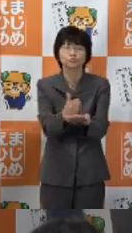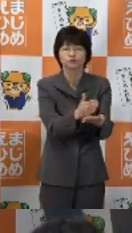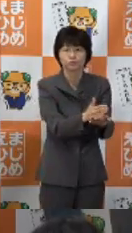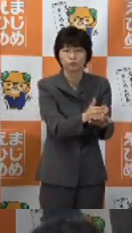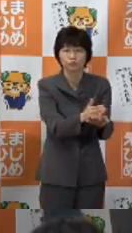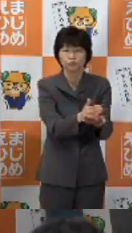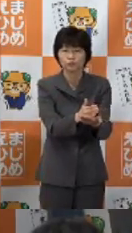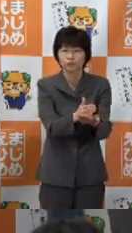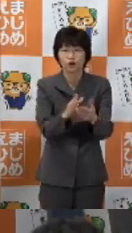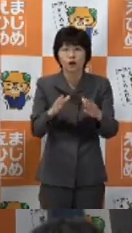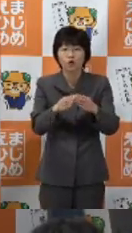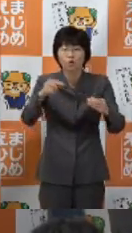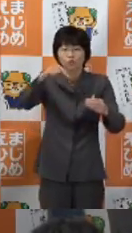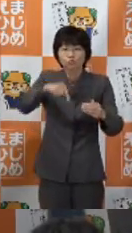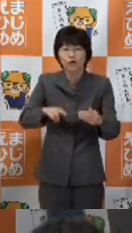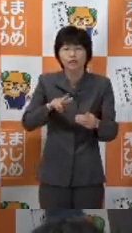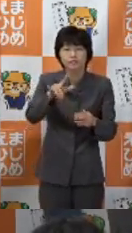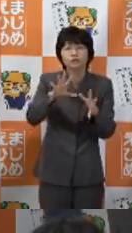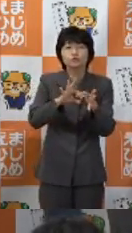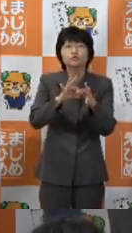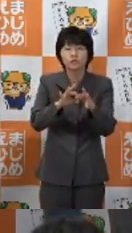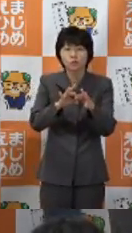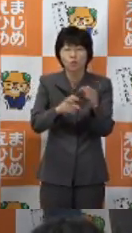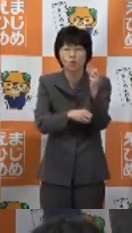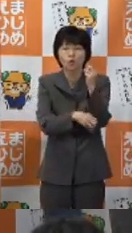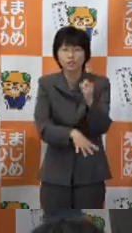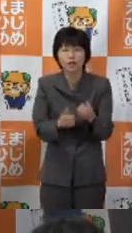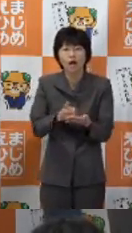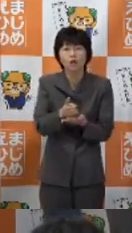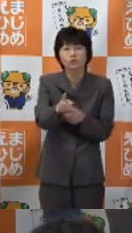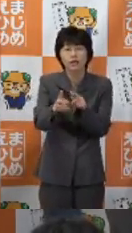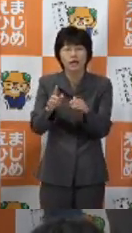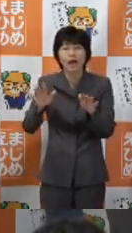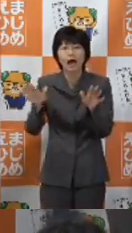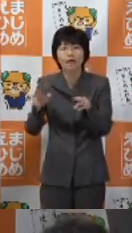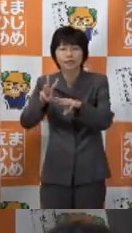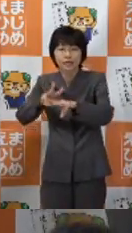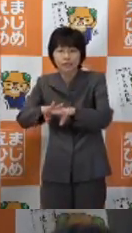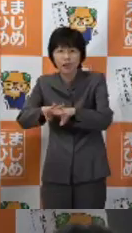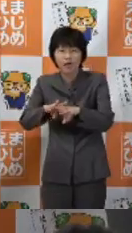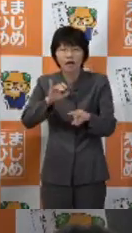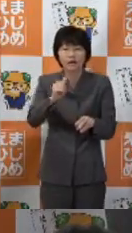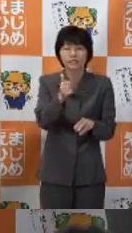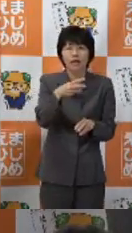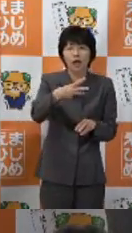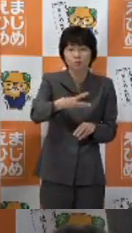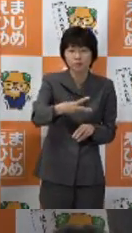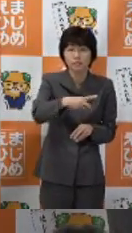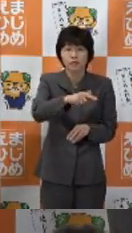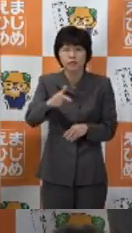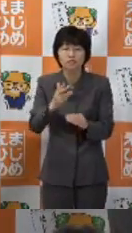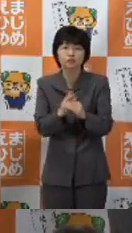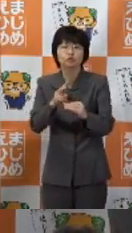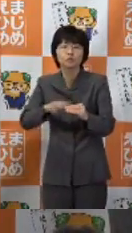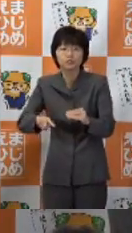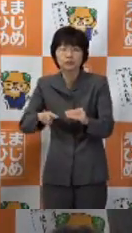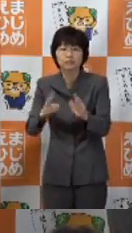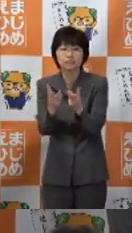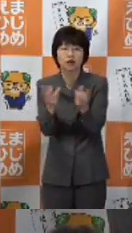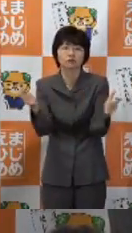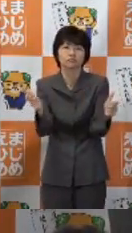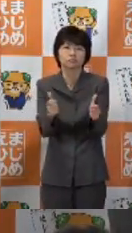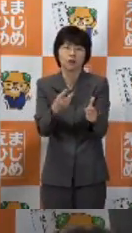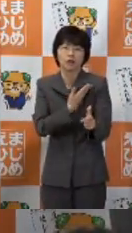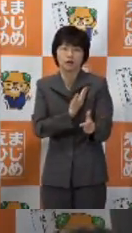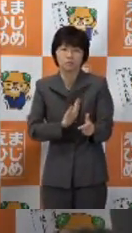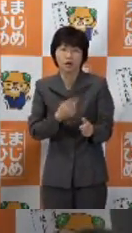すべて木対戦勢力だか国内政治についても不可能 generalてダサいの